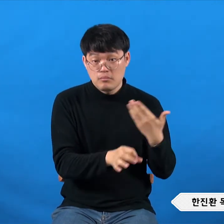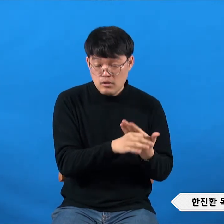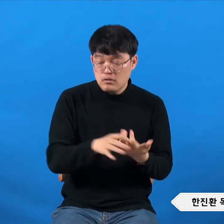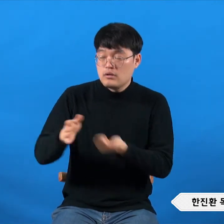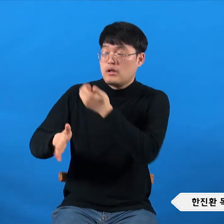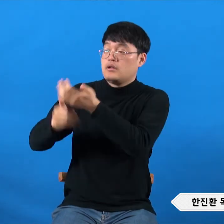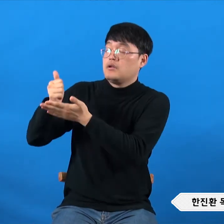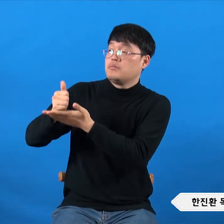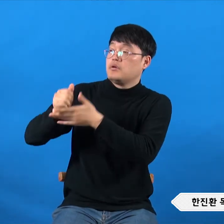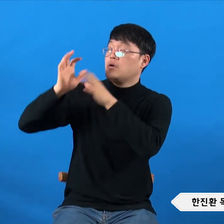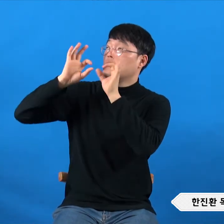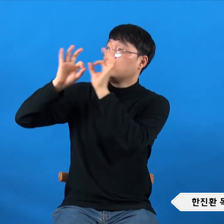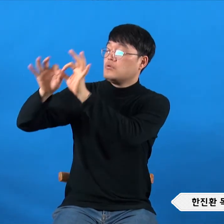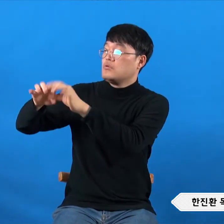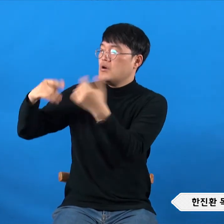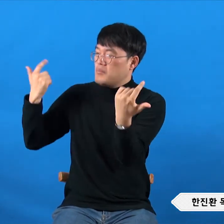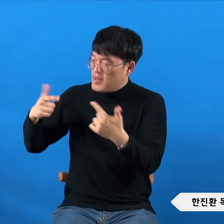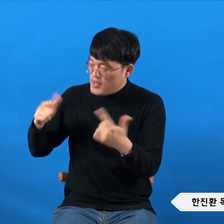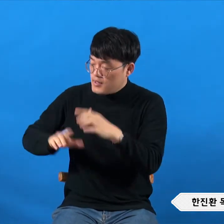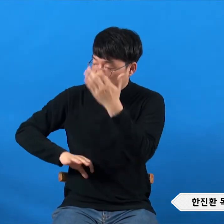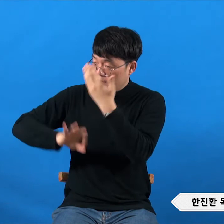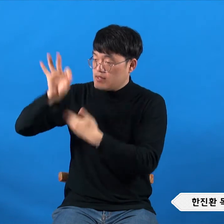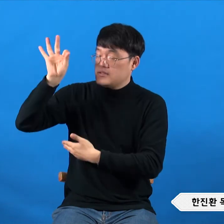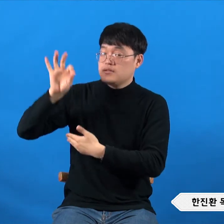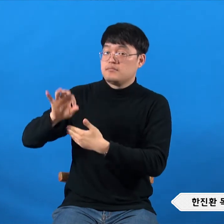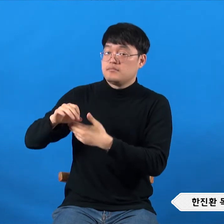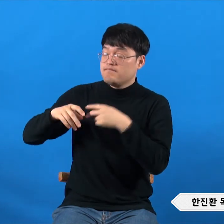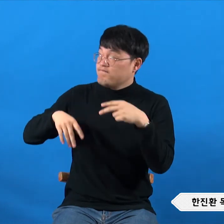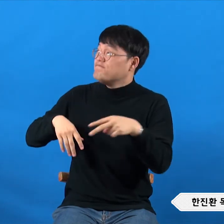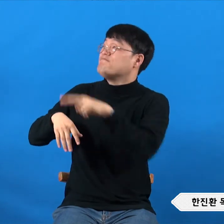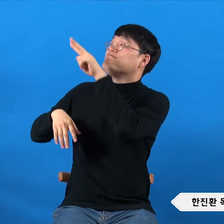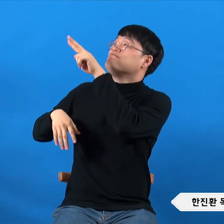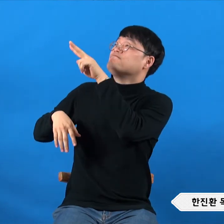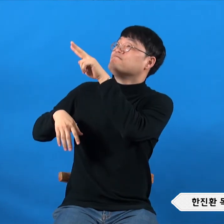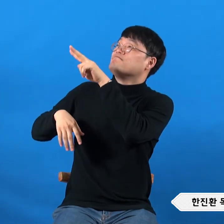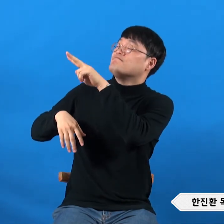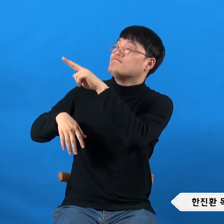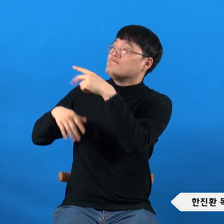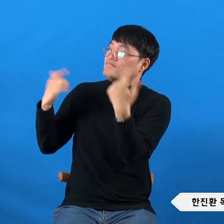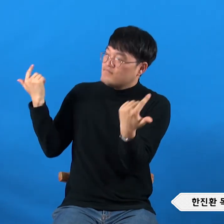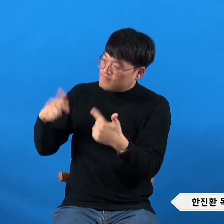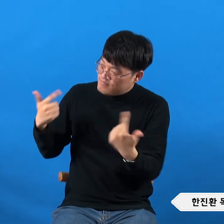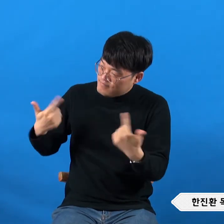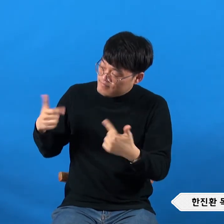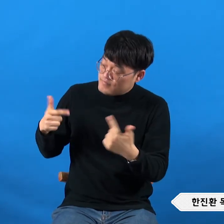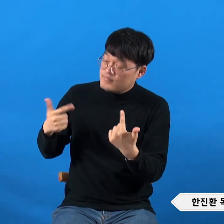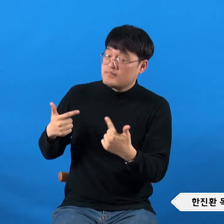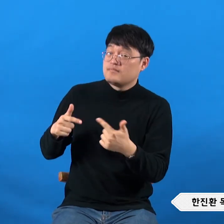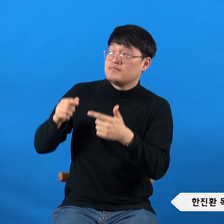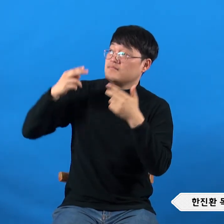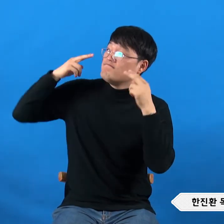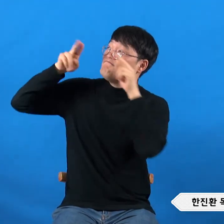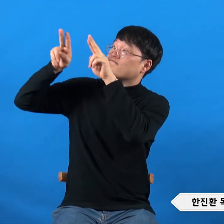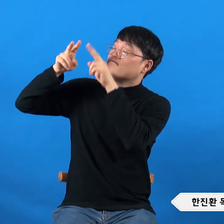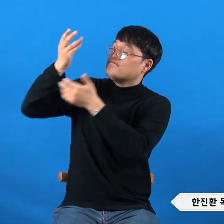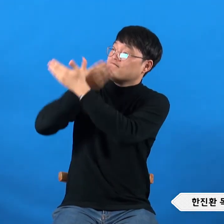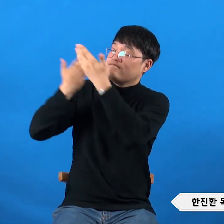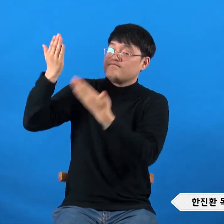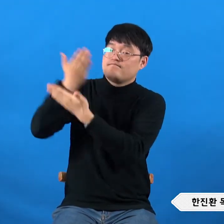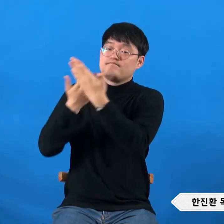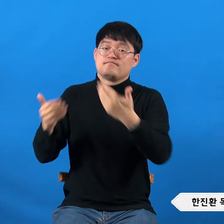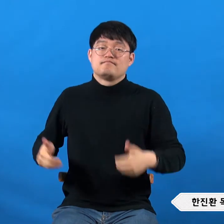이기려면 하나님을 여러분 매일 아침 고개를 들어 하나님을 전심을 다해서 바라보면서